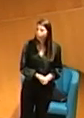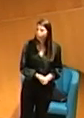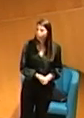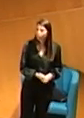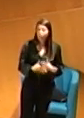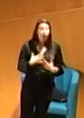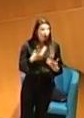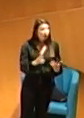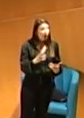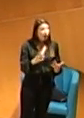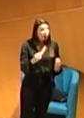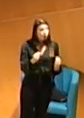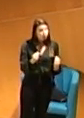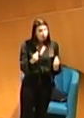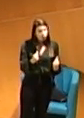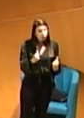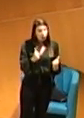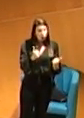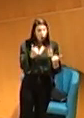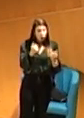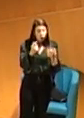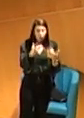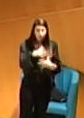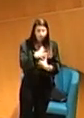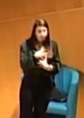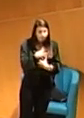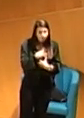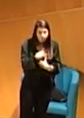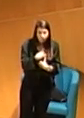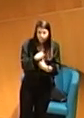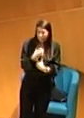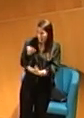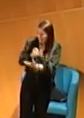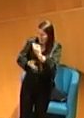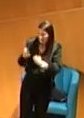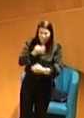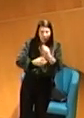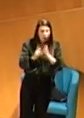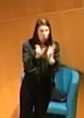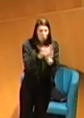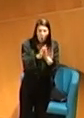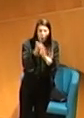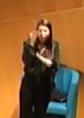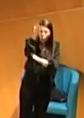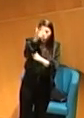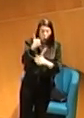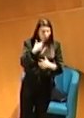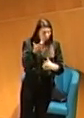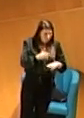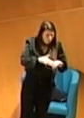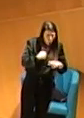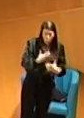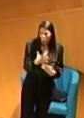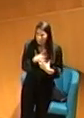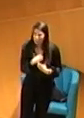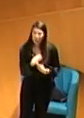L'anxiété qu'on peut avoir sur le futur quand on sera plus là, etc. Je trouve ce qui était hyper intéressant ce que vous disiez